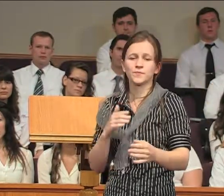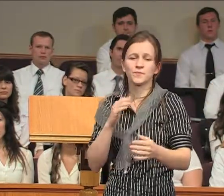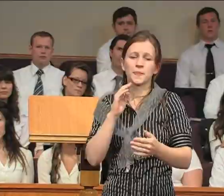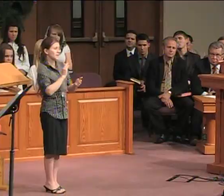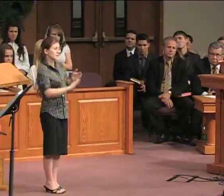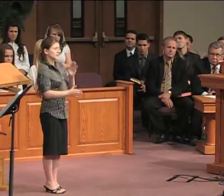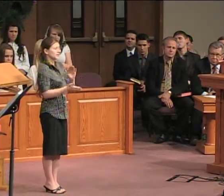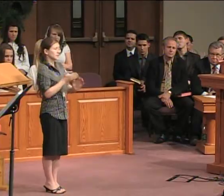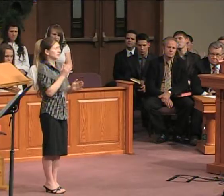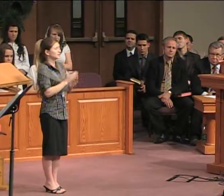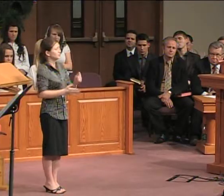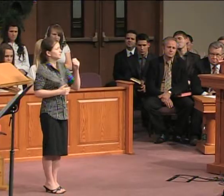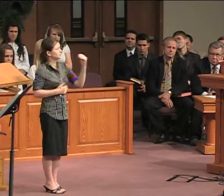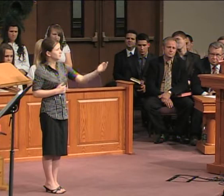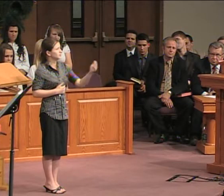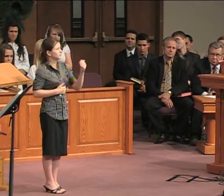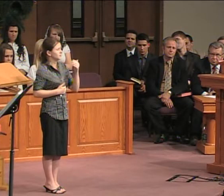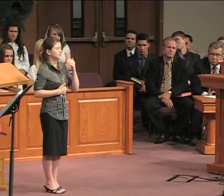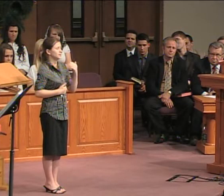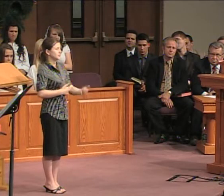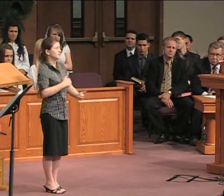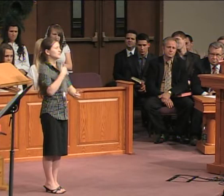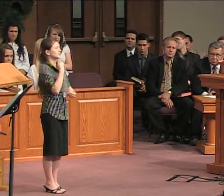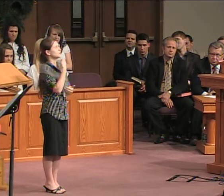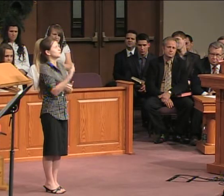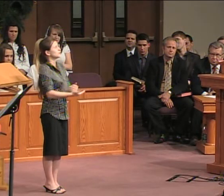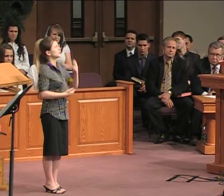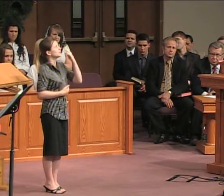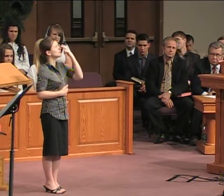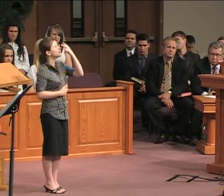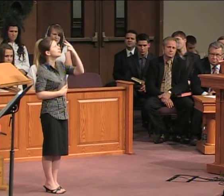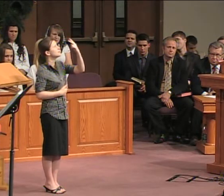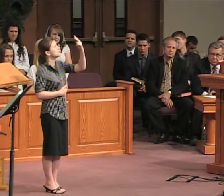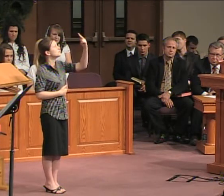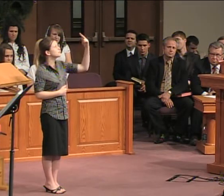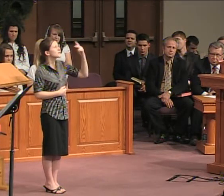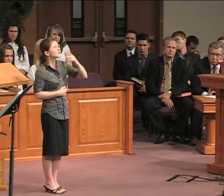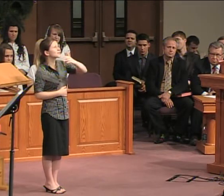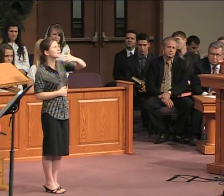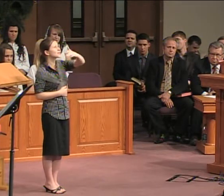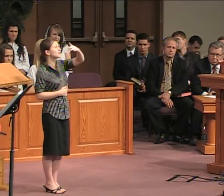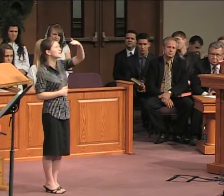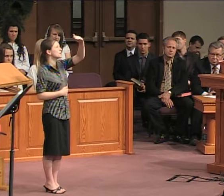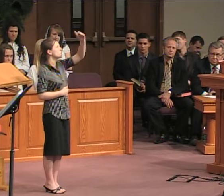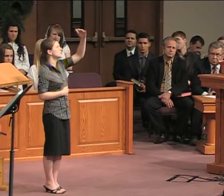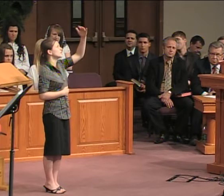Но мимо ты прошел, смотря на небо,